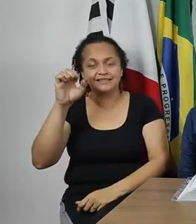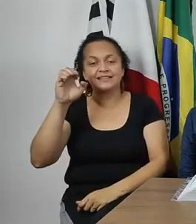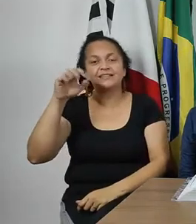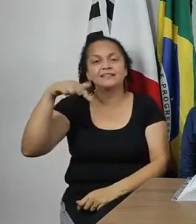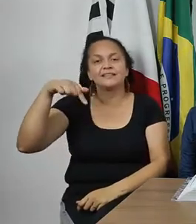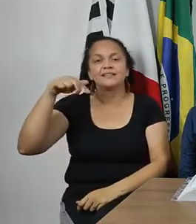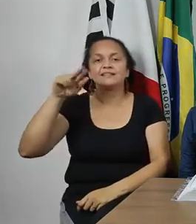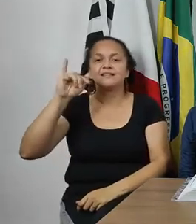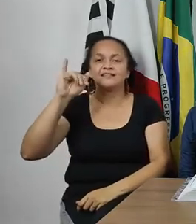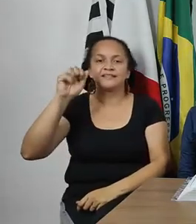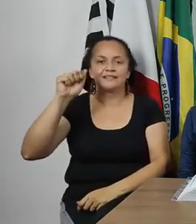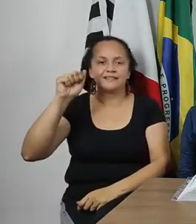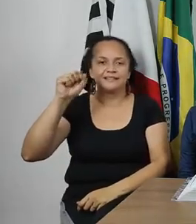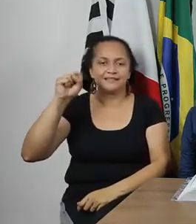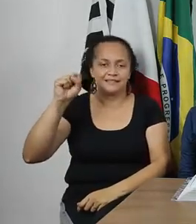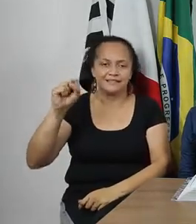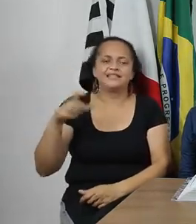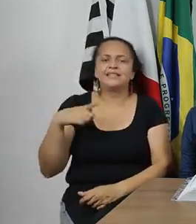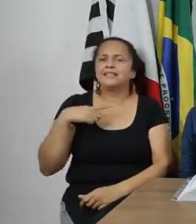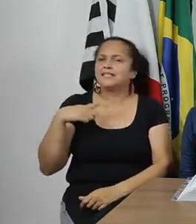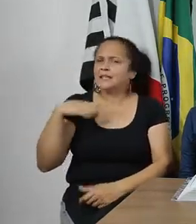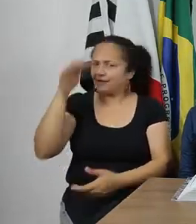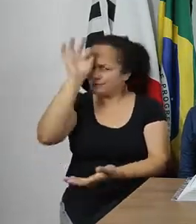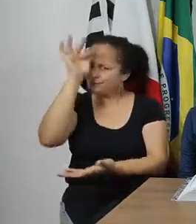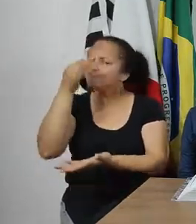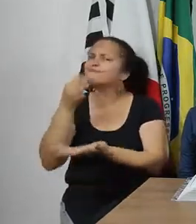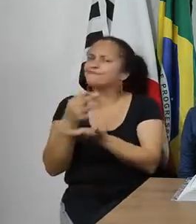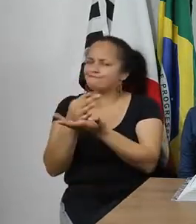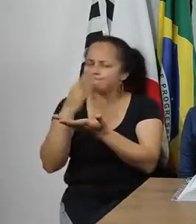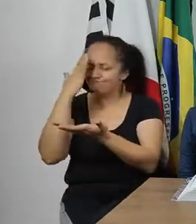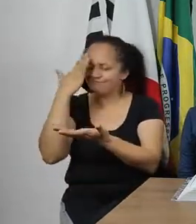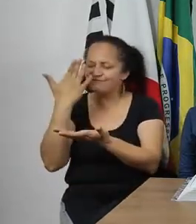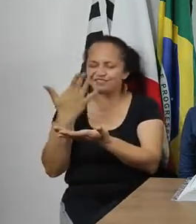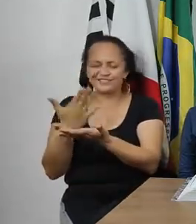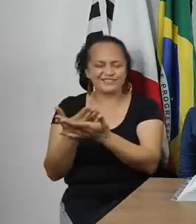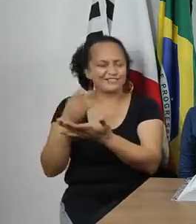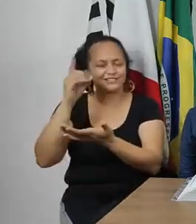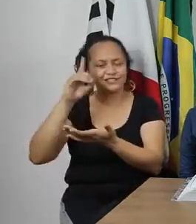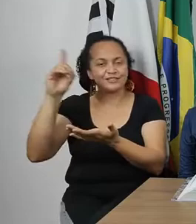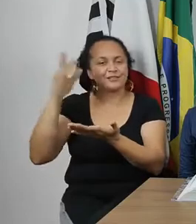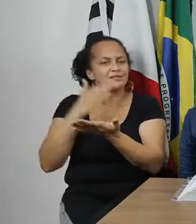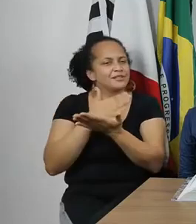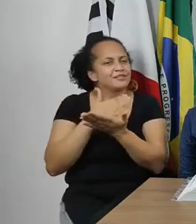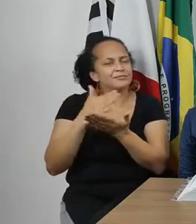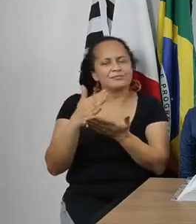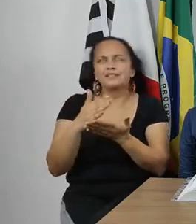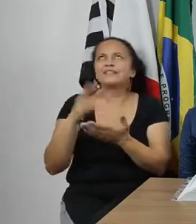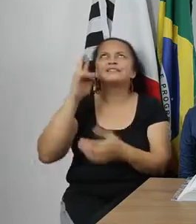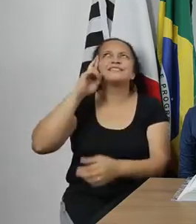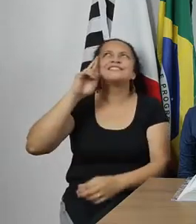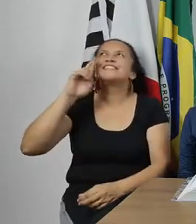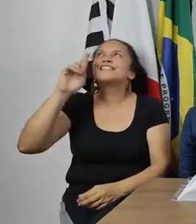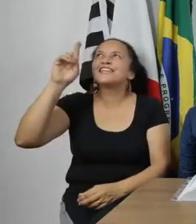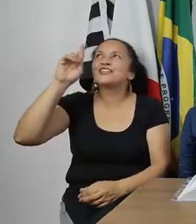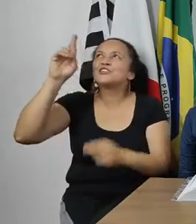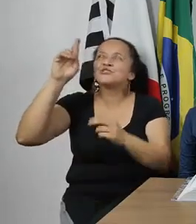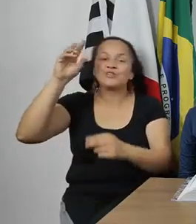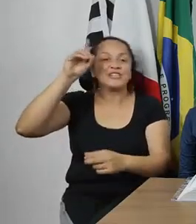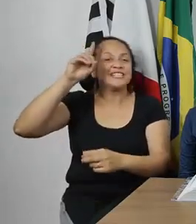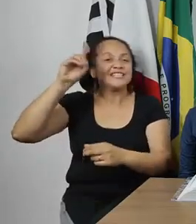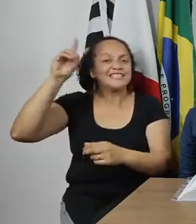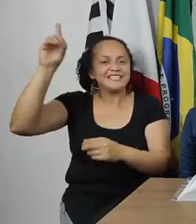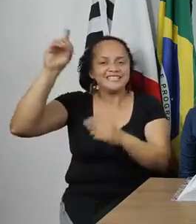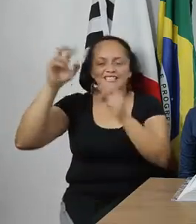extraordinária, porque ele já inicia a oração assim: Senhor Deus de Israel, que reinas em teu trono entre